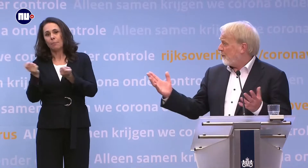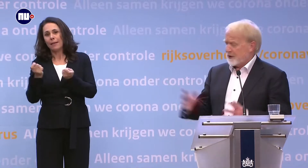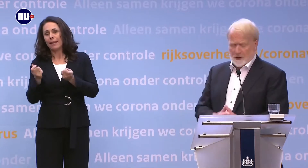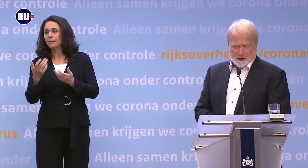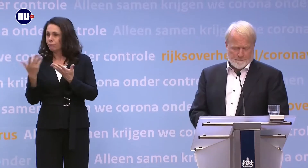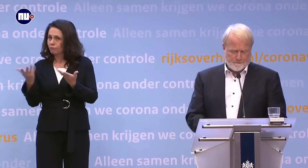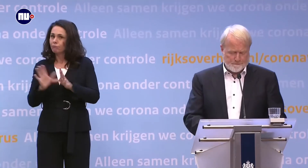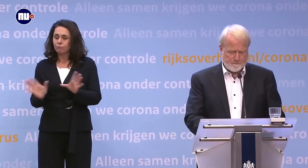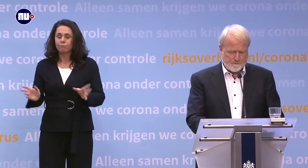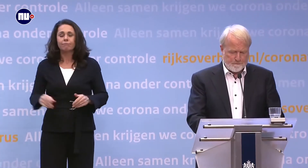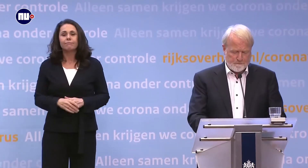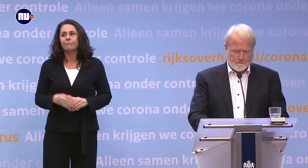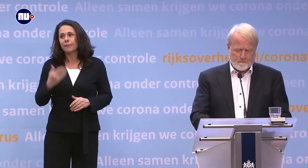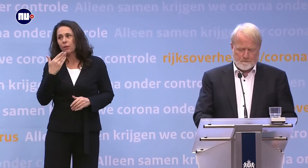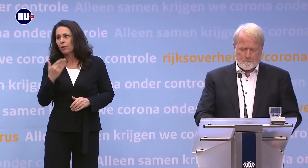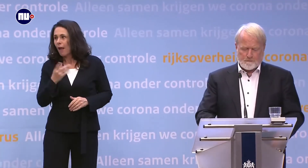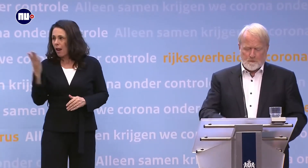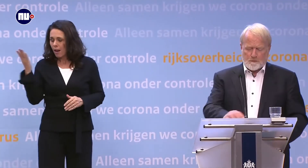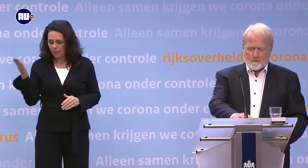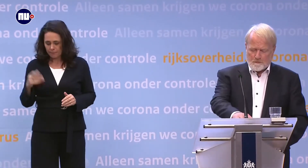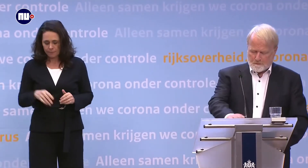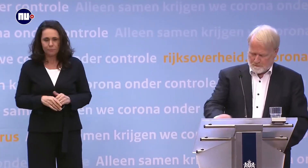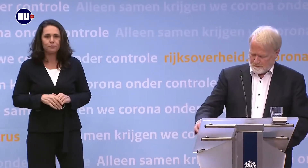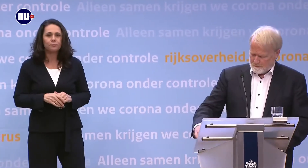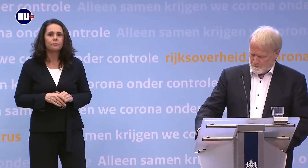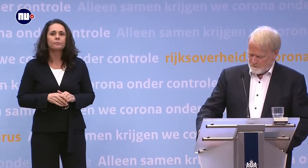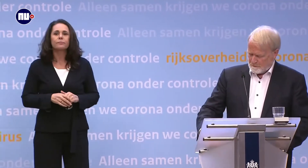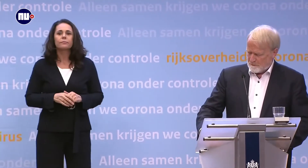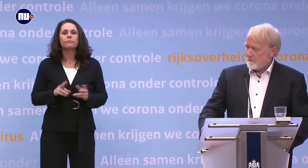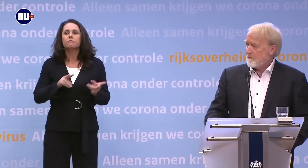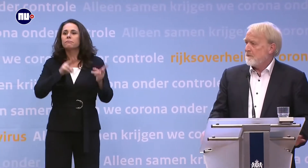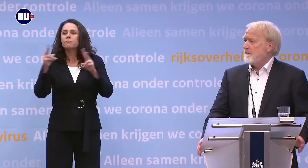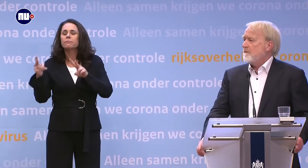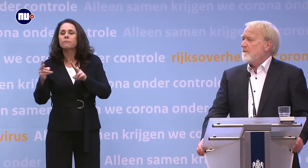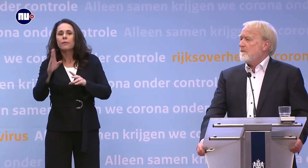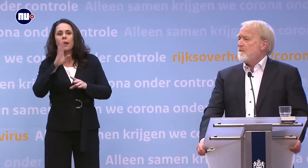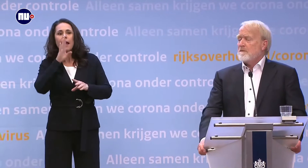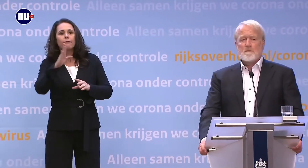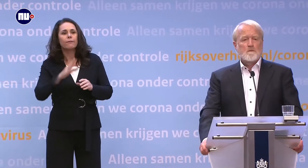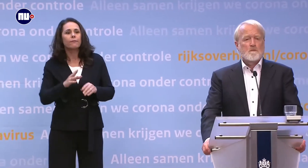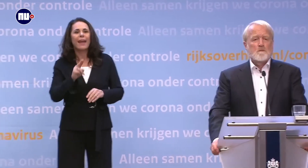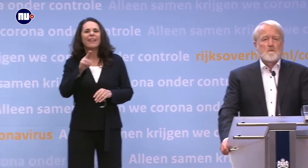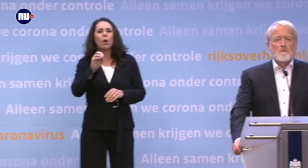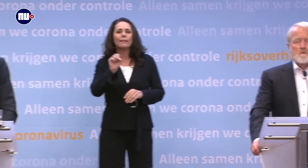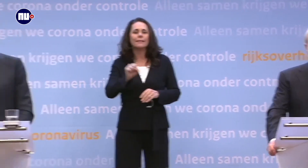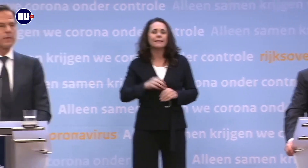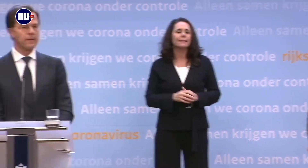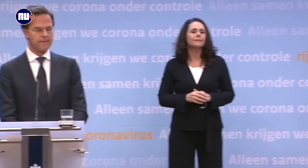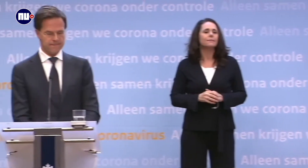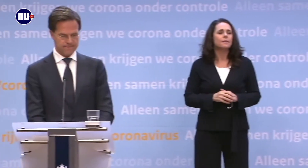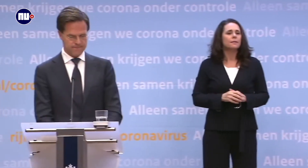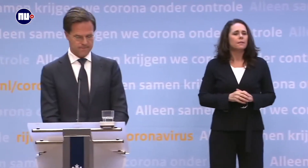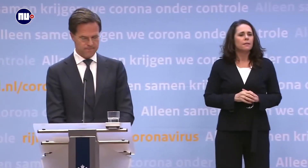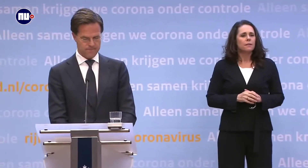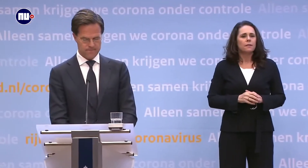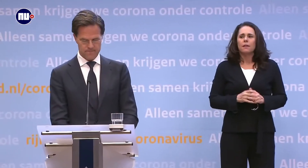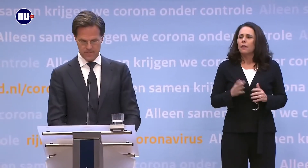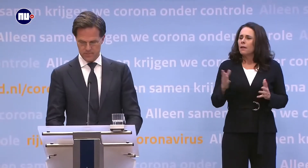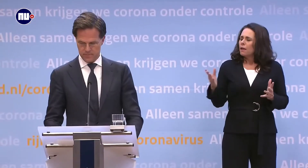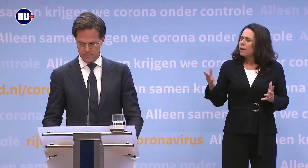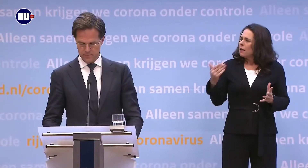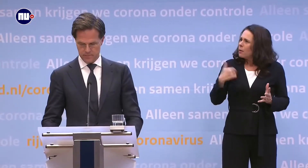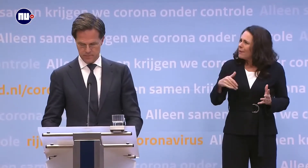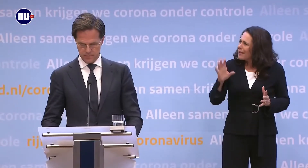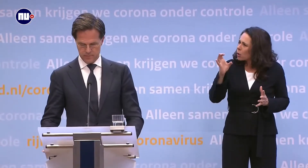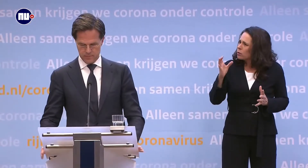En daarbij wilde ik het laten. Dank u wel. Dan gaan we over naar de live uitzending NOS. Beste meneer Rutte, mijn